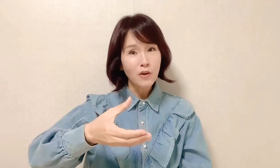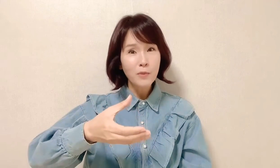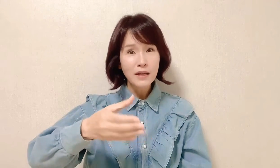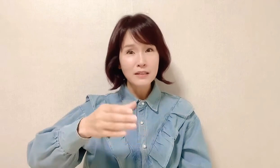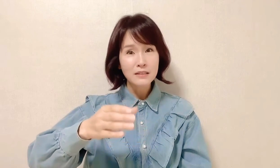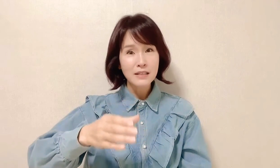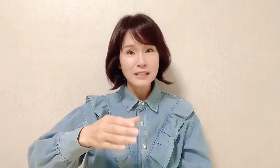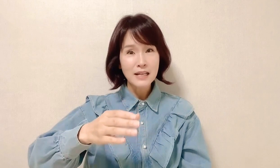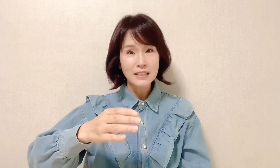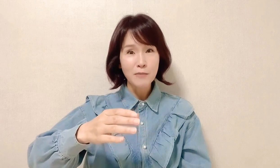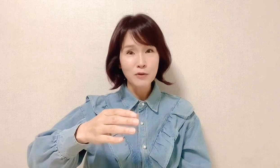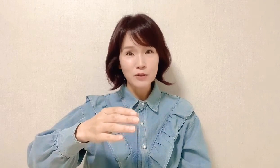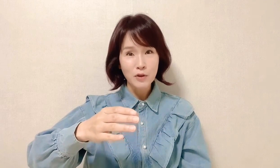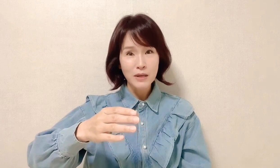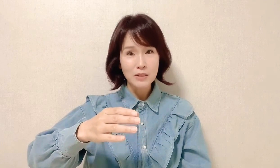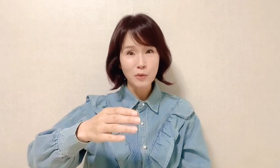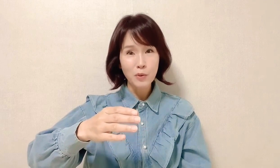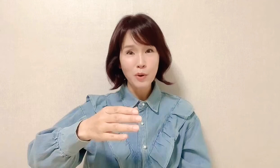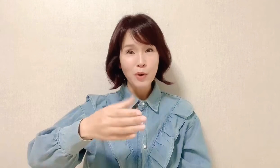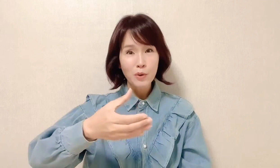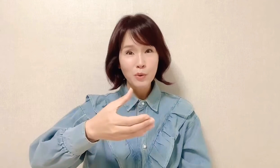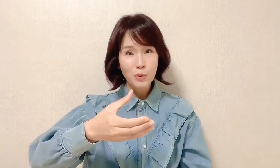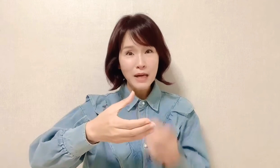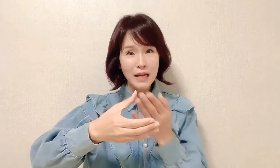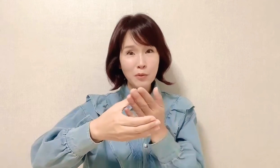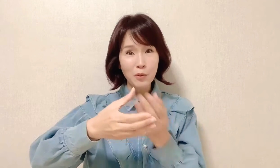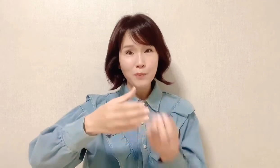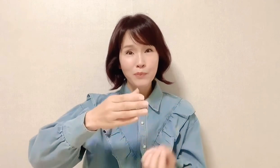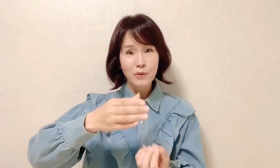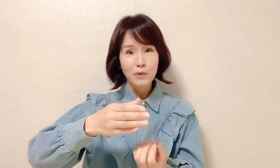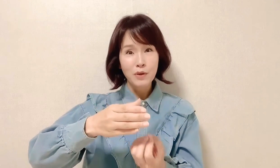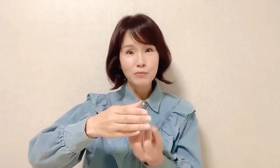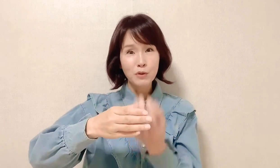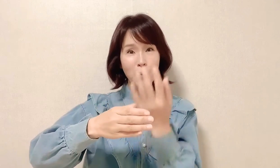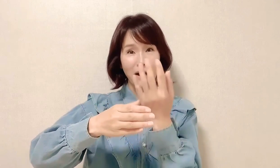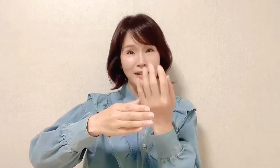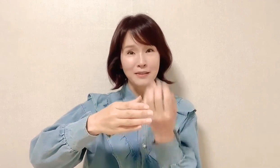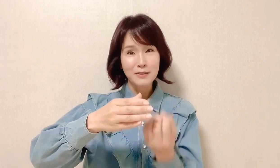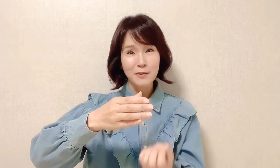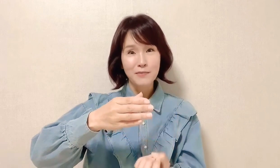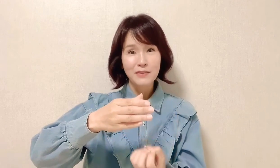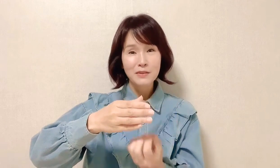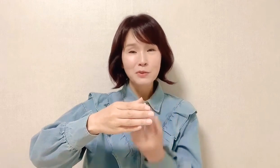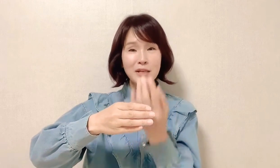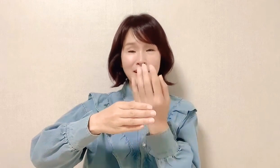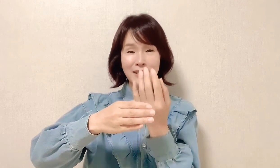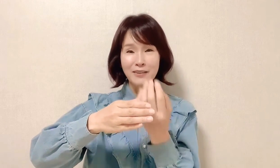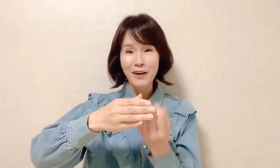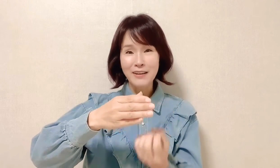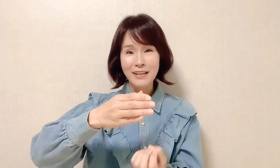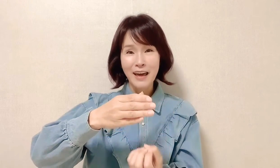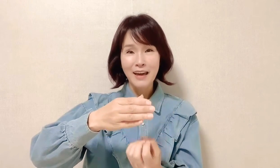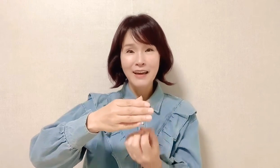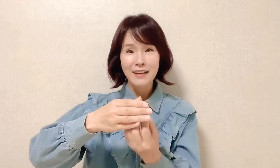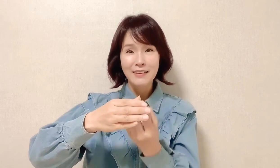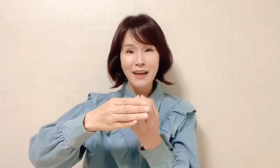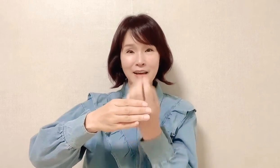컵이나 그릇을 살짝 잡은 것처럼 하시고 요거 사이로 이렇게 물이 올라가는 것처럼 솟아나는 거예요, 이게. 네,